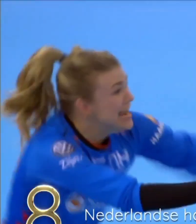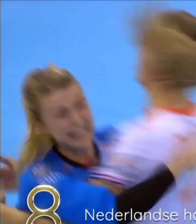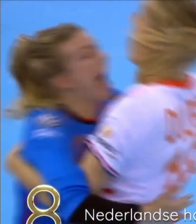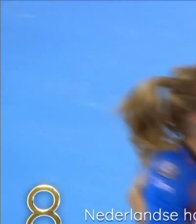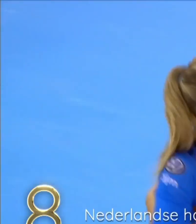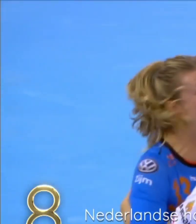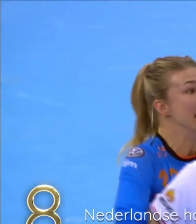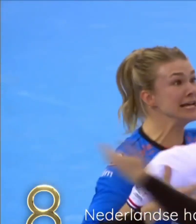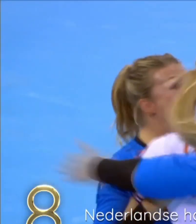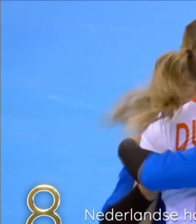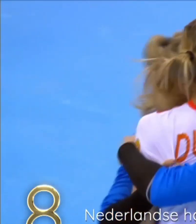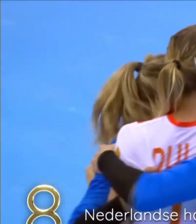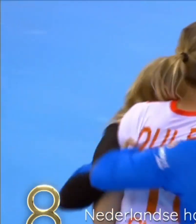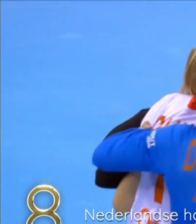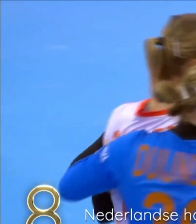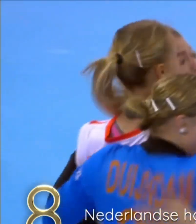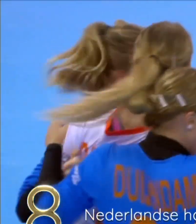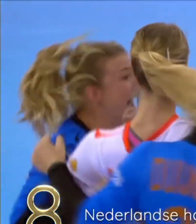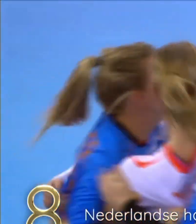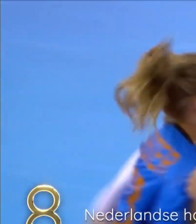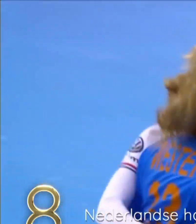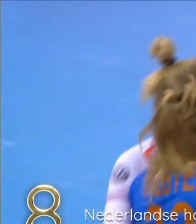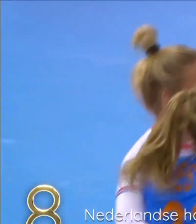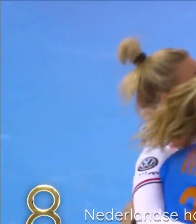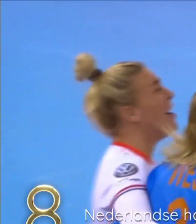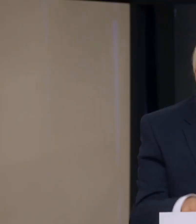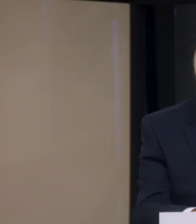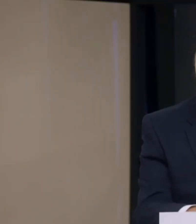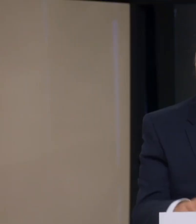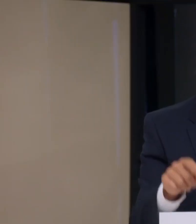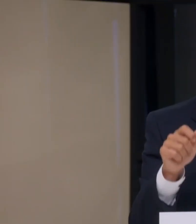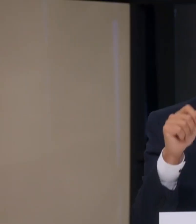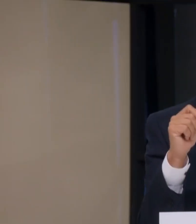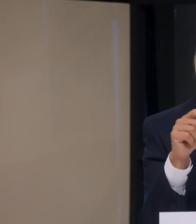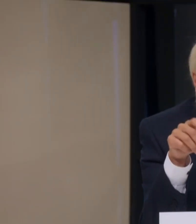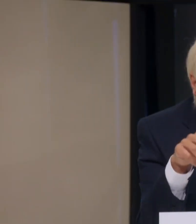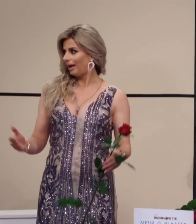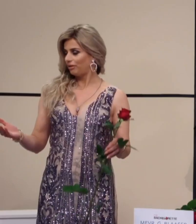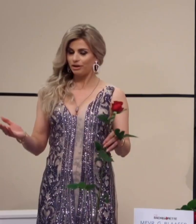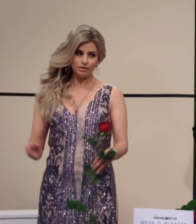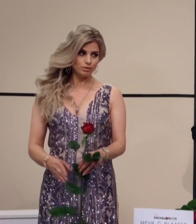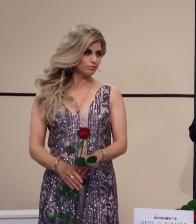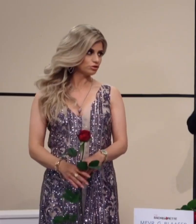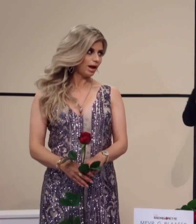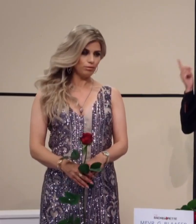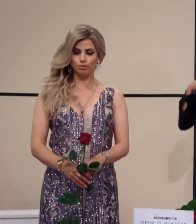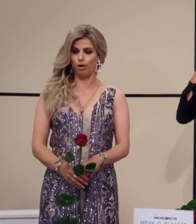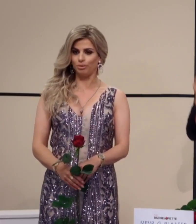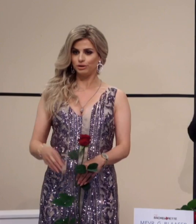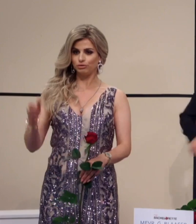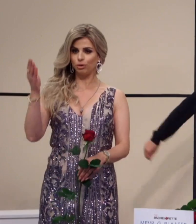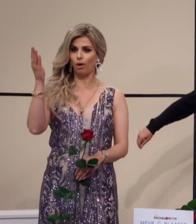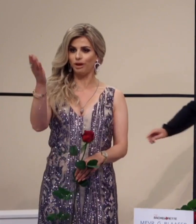We zijn wereldkampioen! We zijn wereldkampioen! Ja, ik weet niet heel veel van